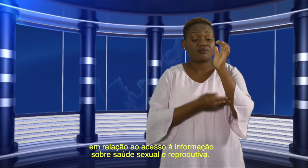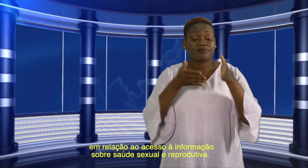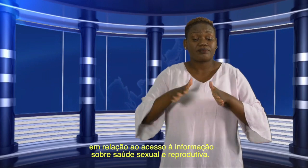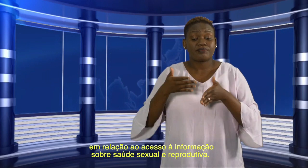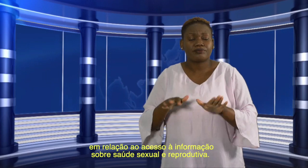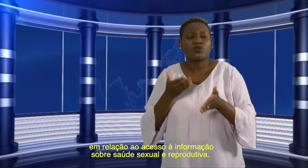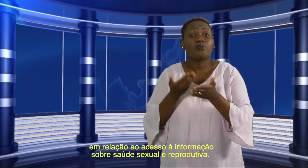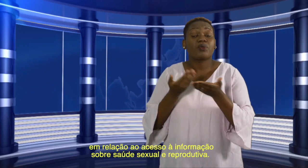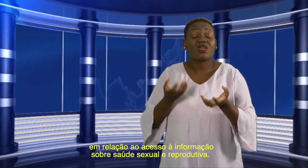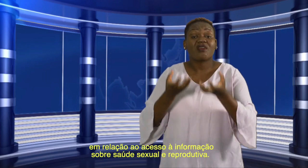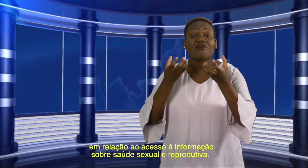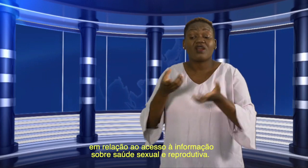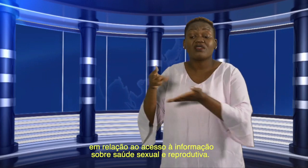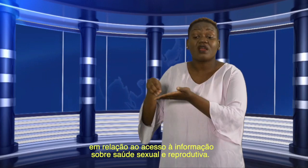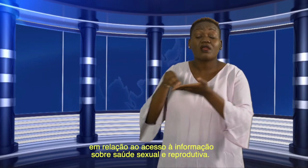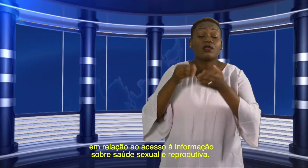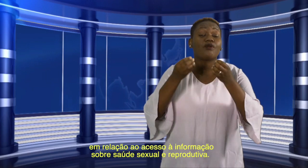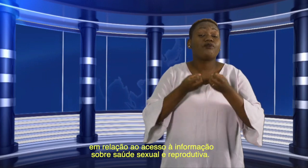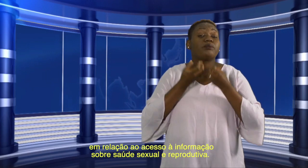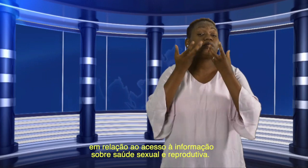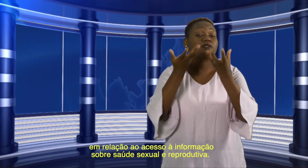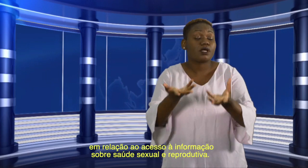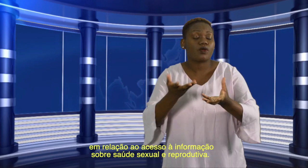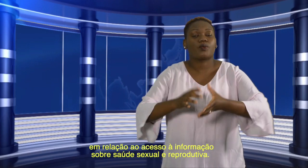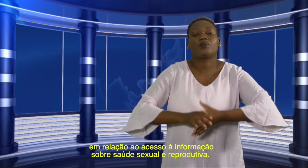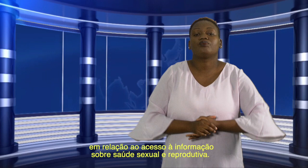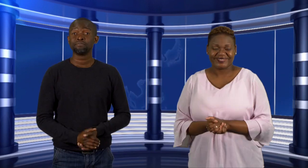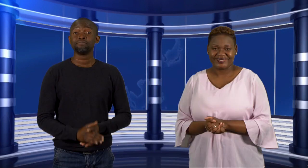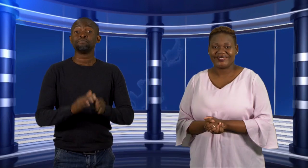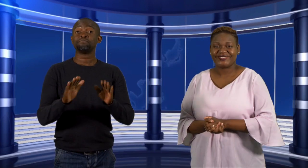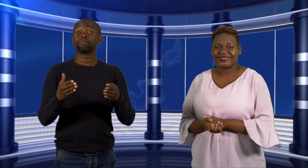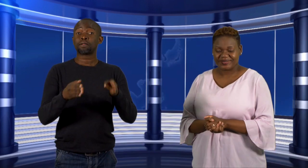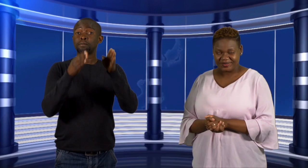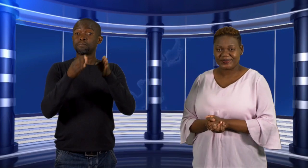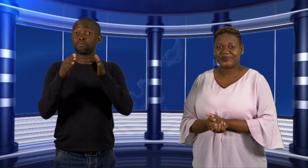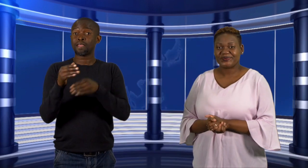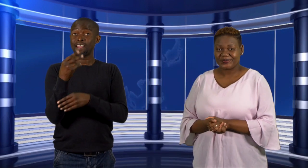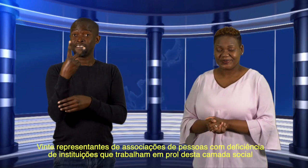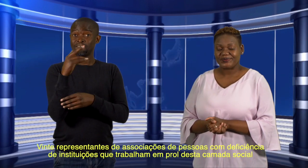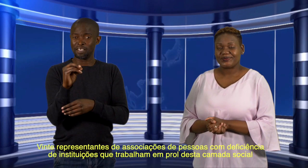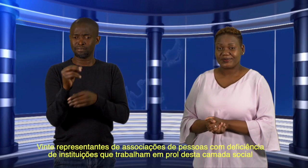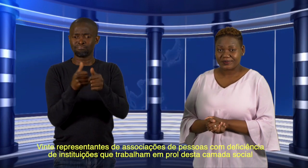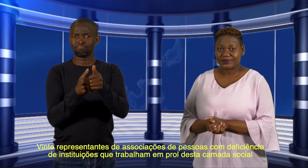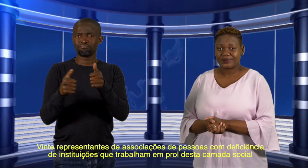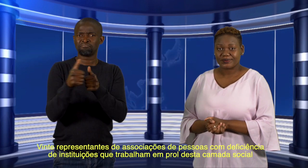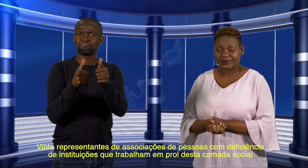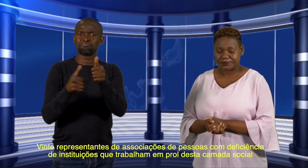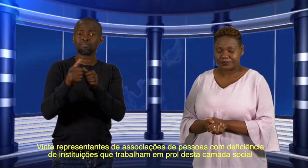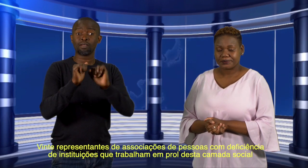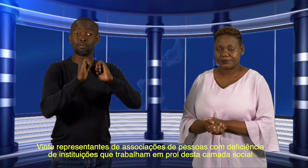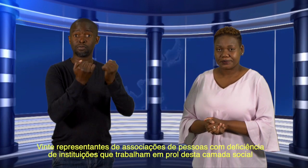relação ao acesso à informação sobre saúde sexual e reprodutiva. 20